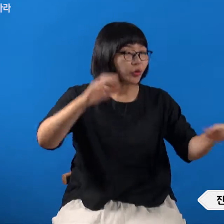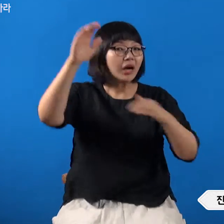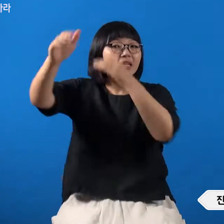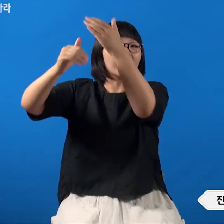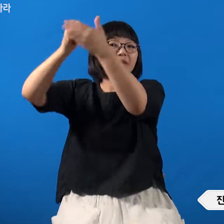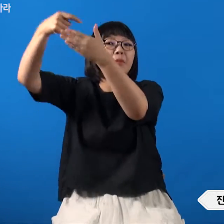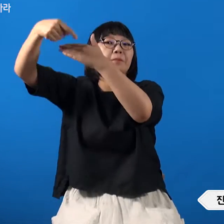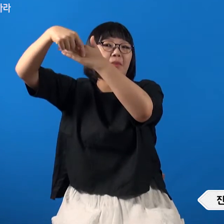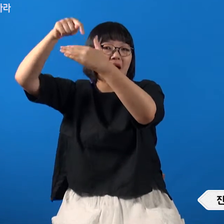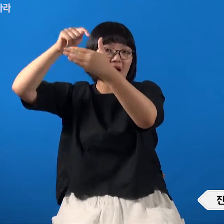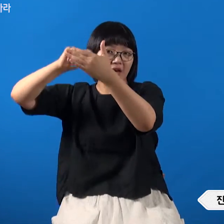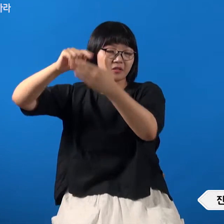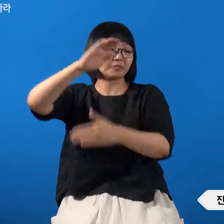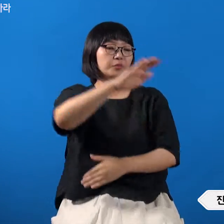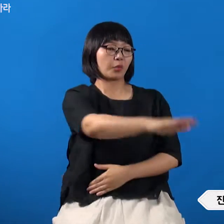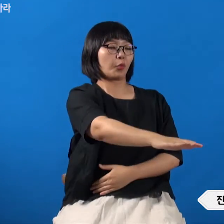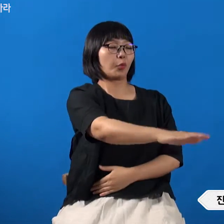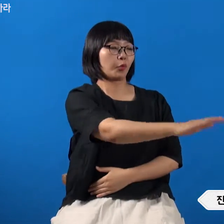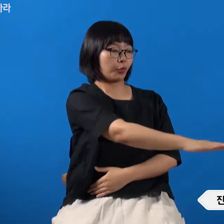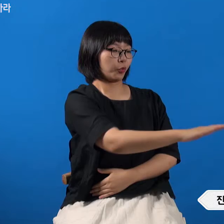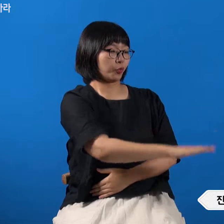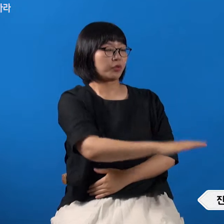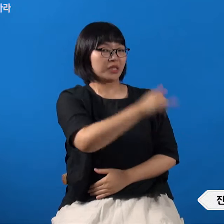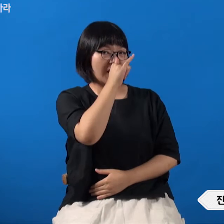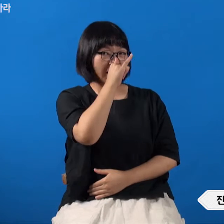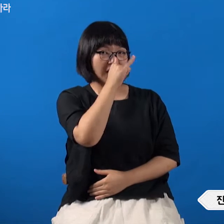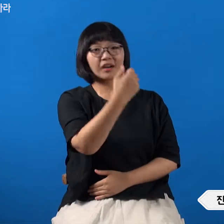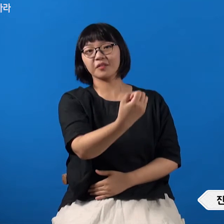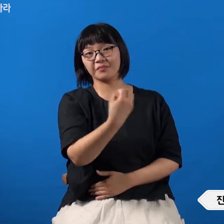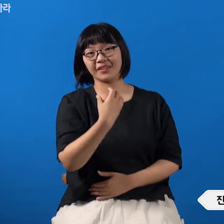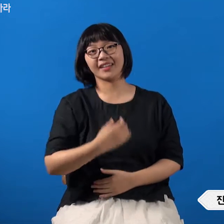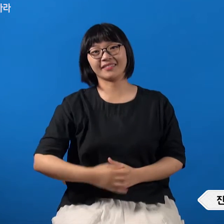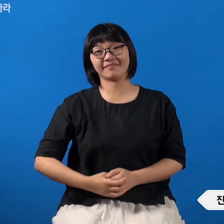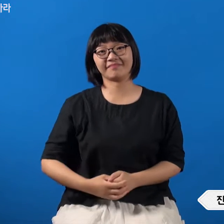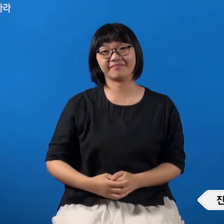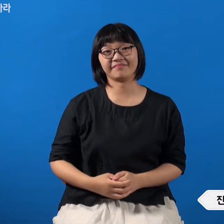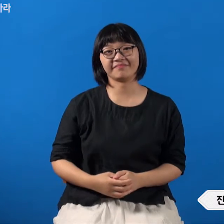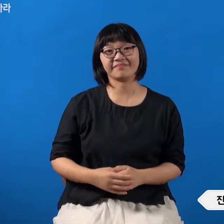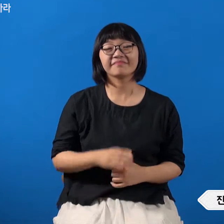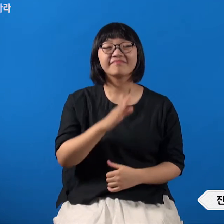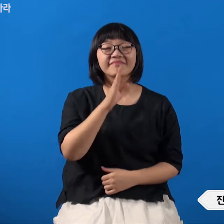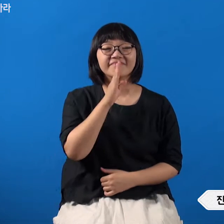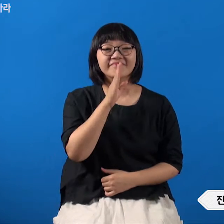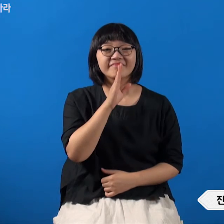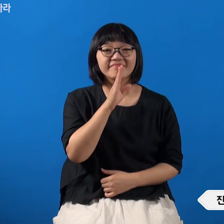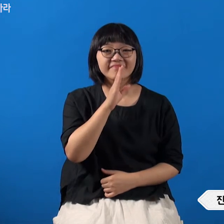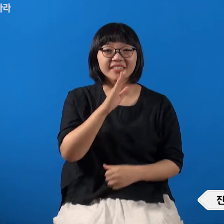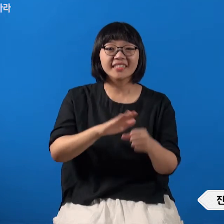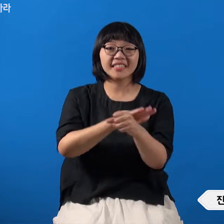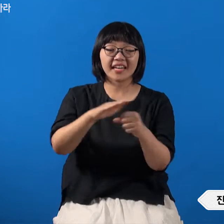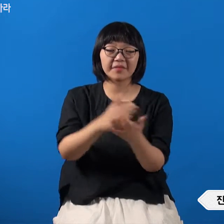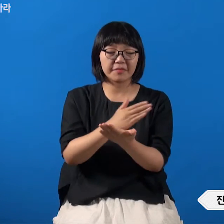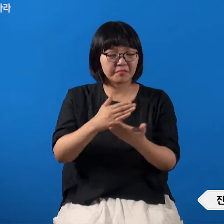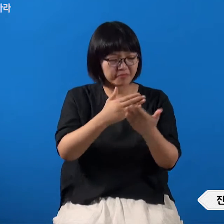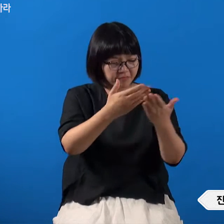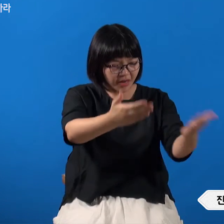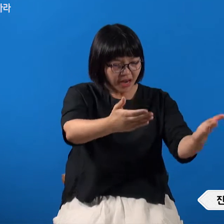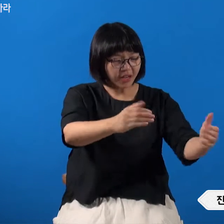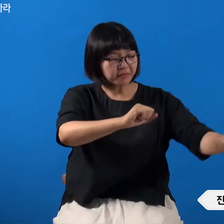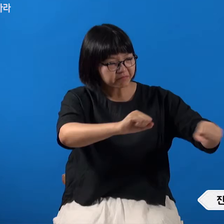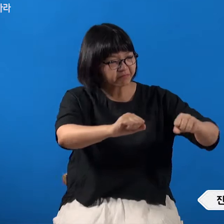사실을 성경은 설명합니다. 그렇습니다. 우리가 사랑을 베풀 때 그 베품과 나눔